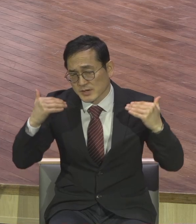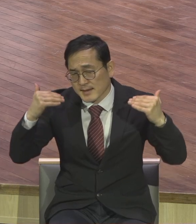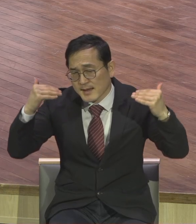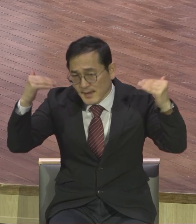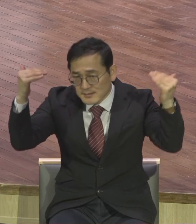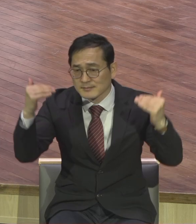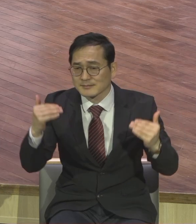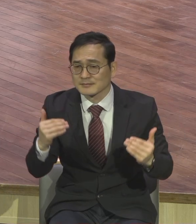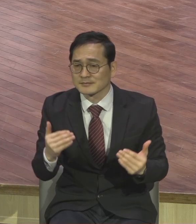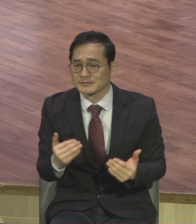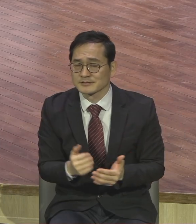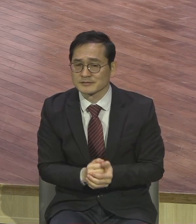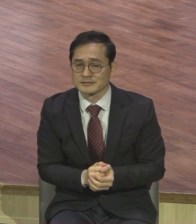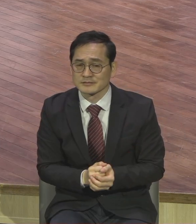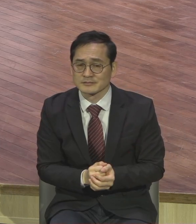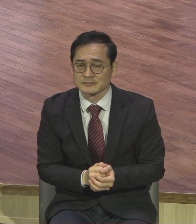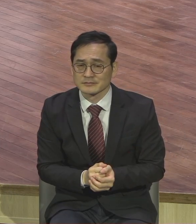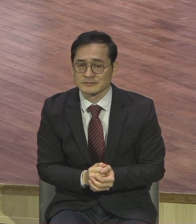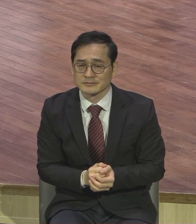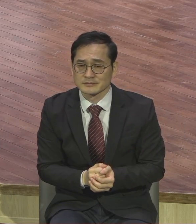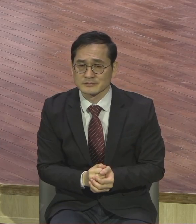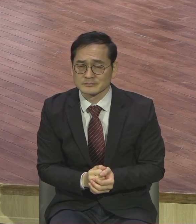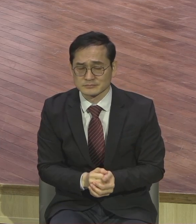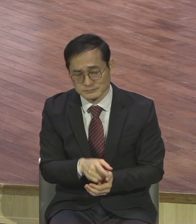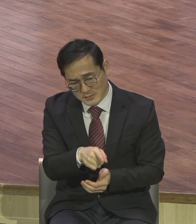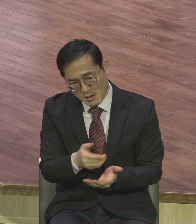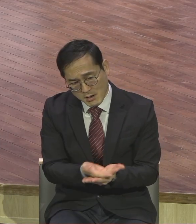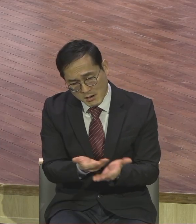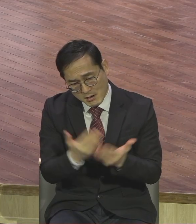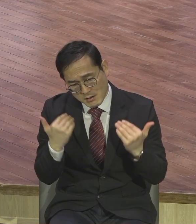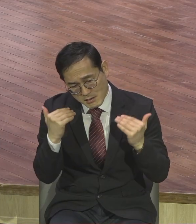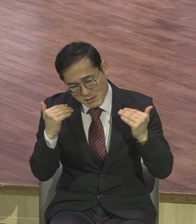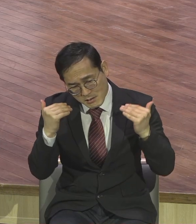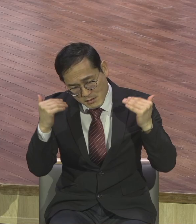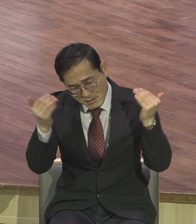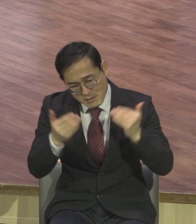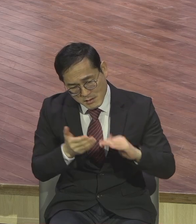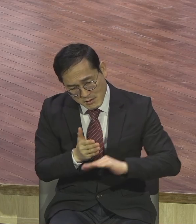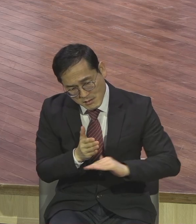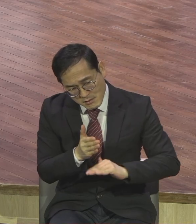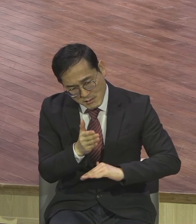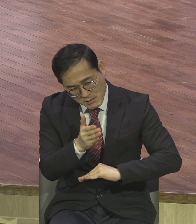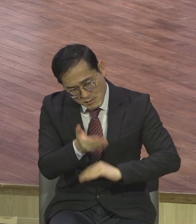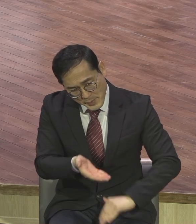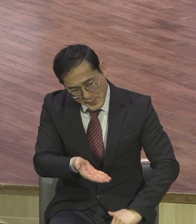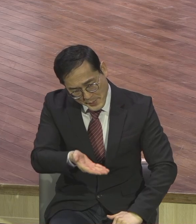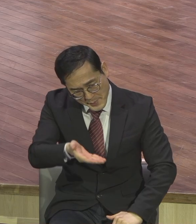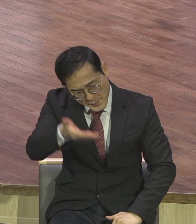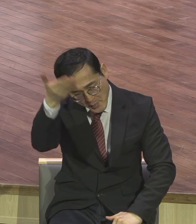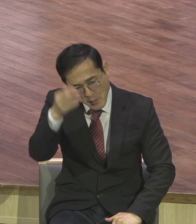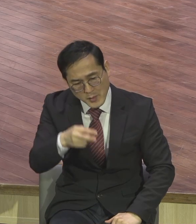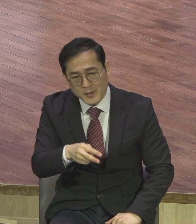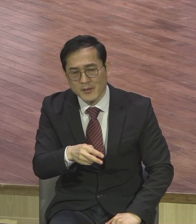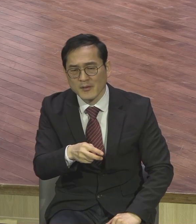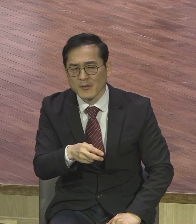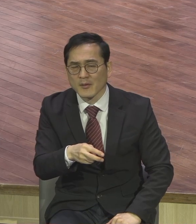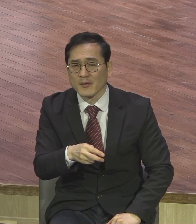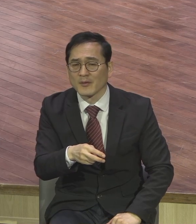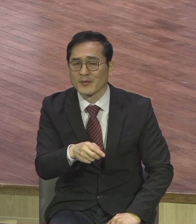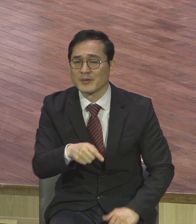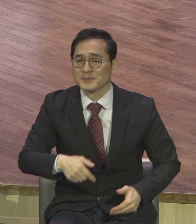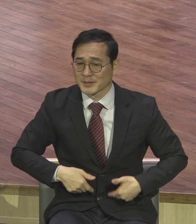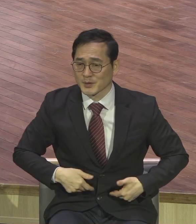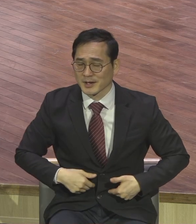성장 아멘. 자라가는 도다. 계속 자라가야 돼. 오직 영혼 구원을